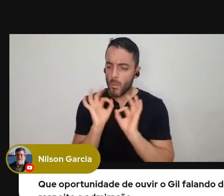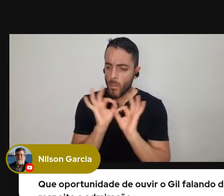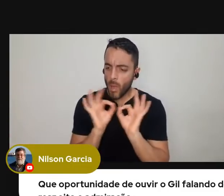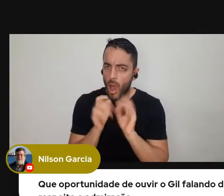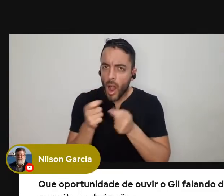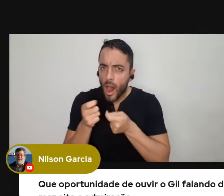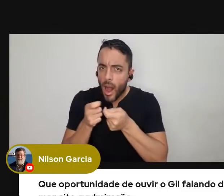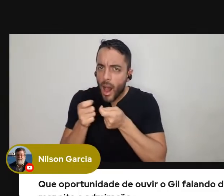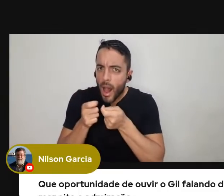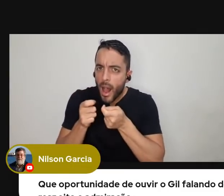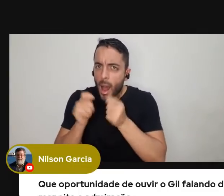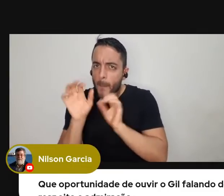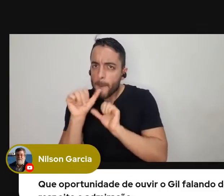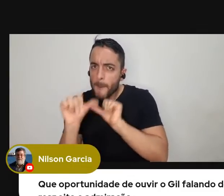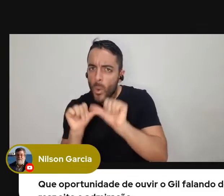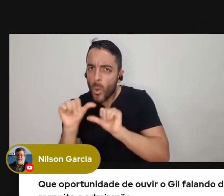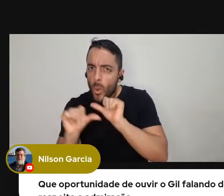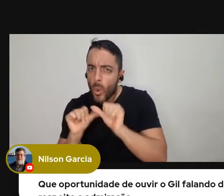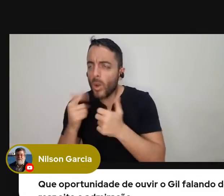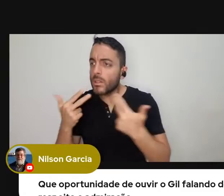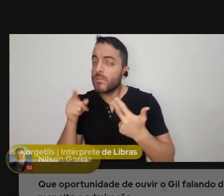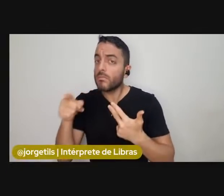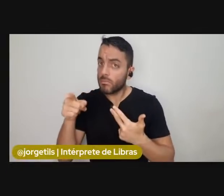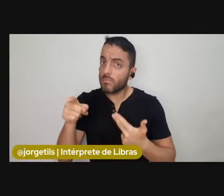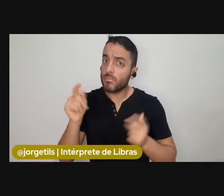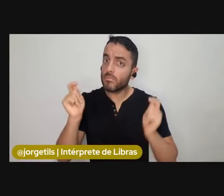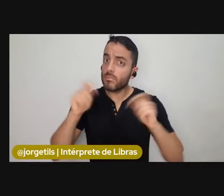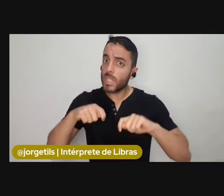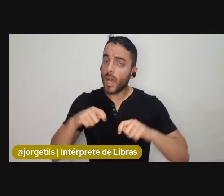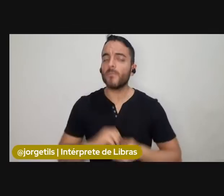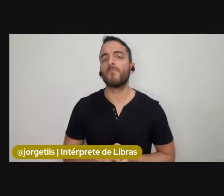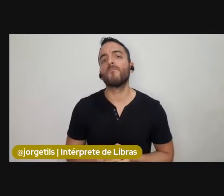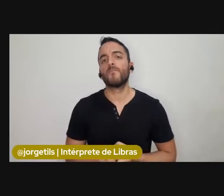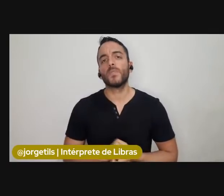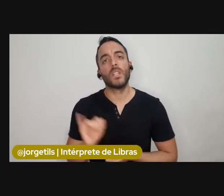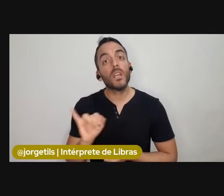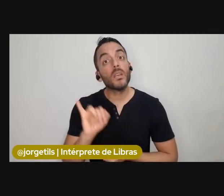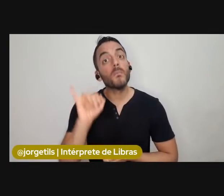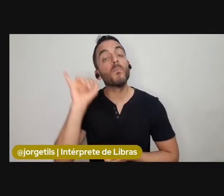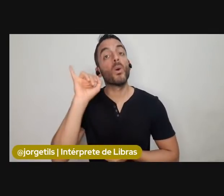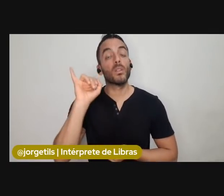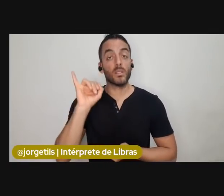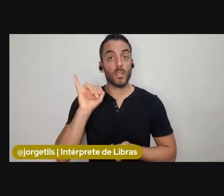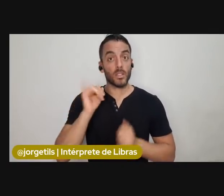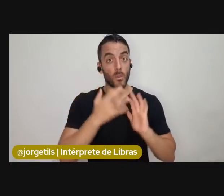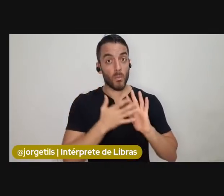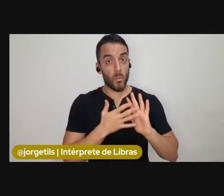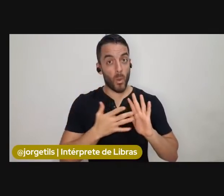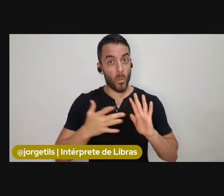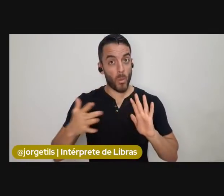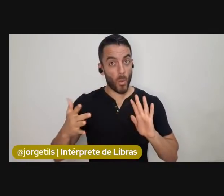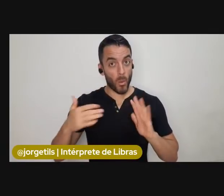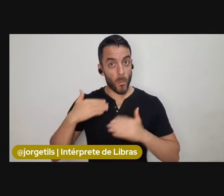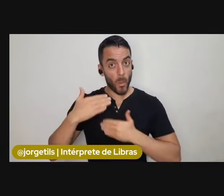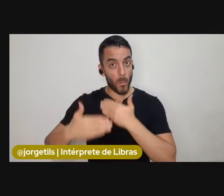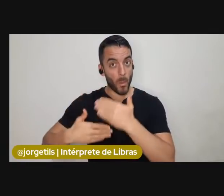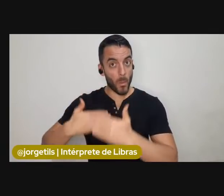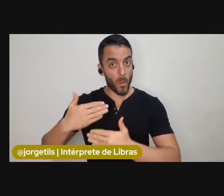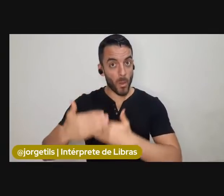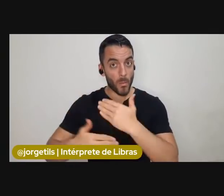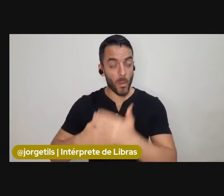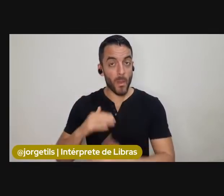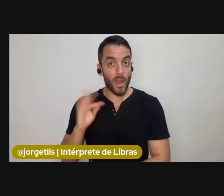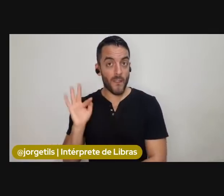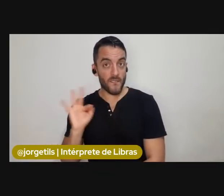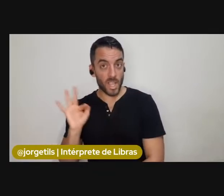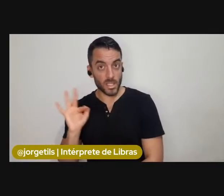é interessante a gente observar que o fluxo da física, ele vai muito junto com o fluxo da música. Me